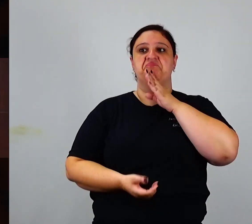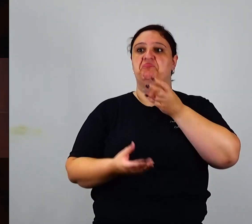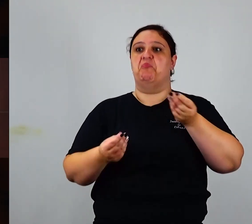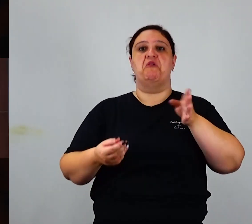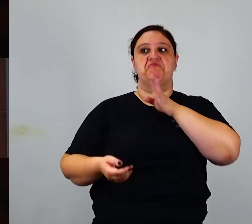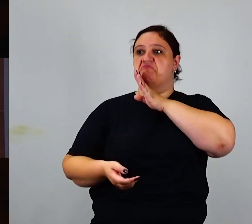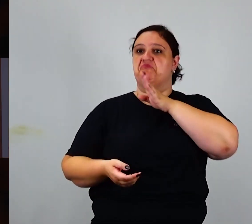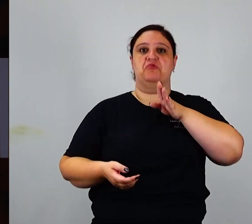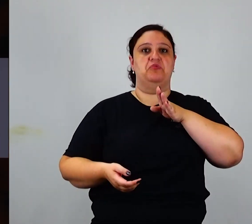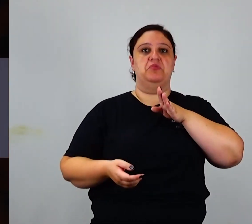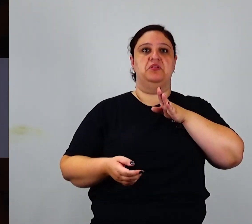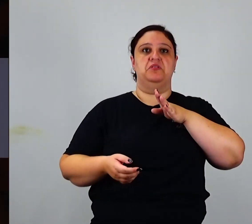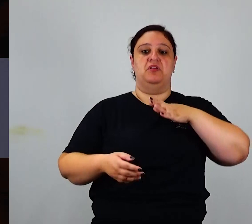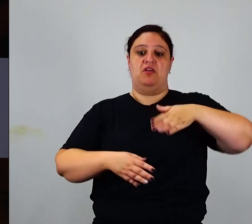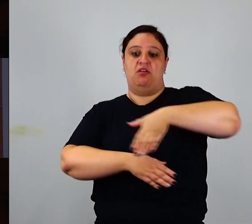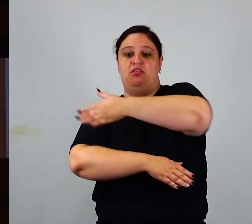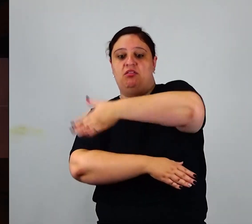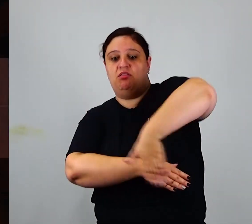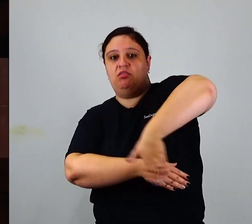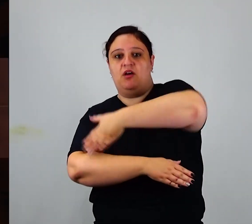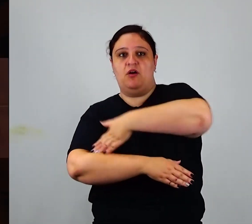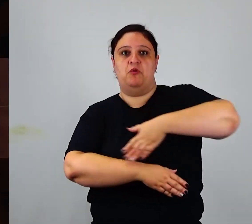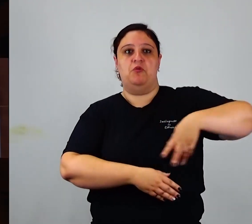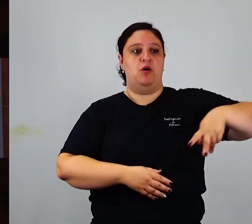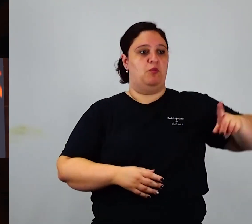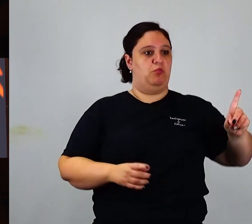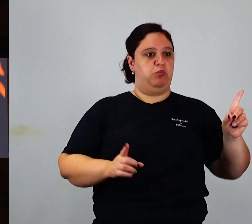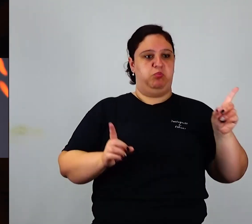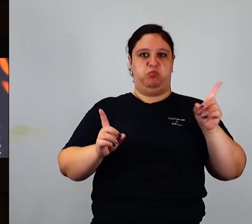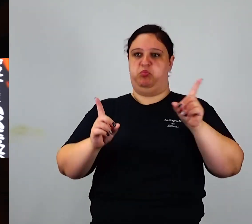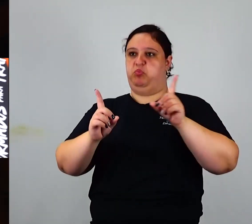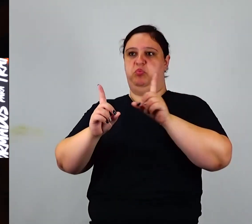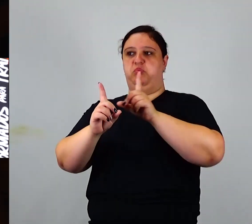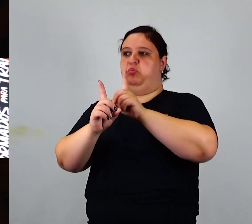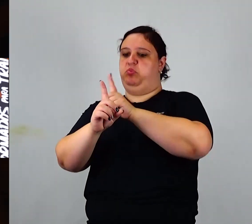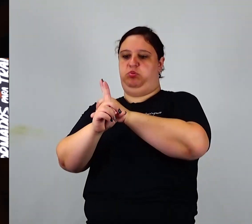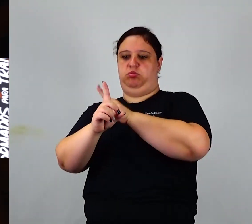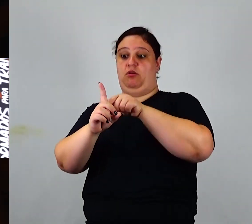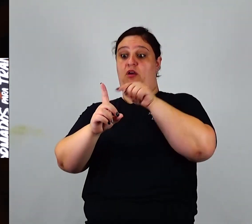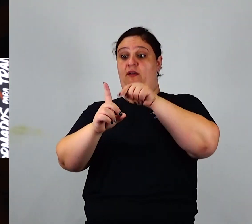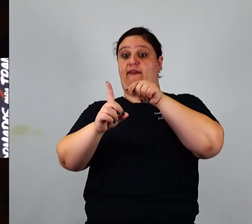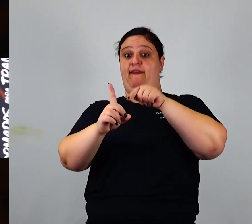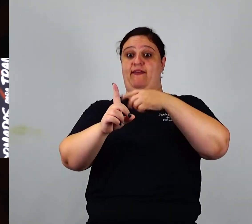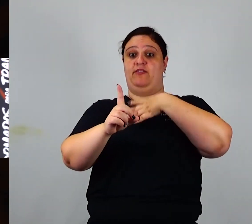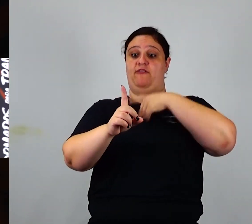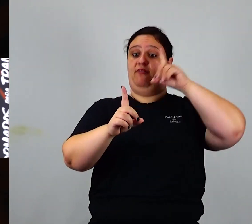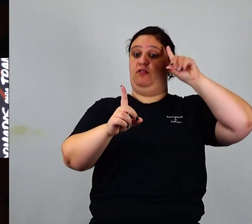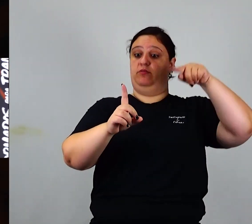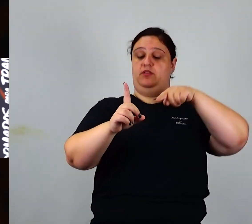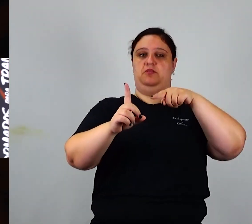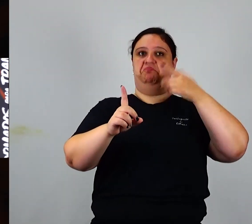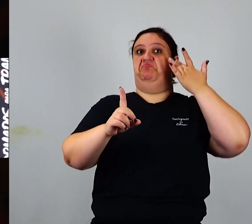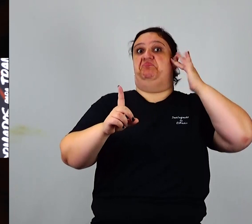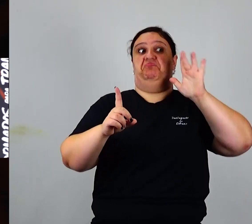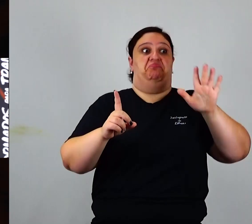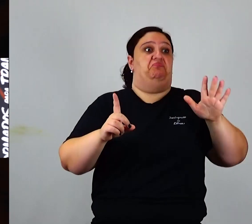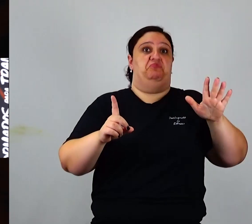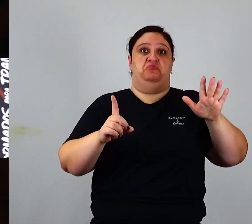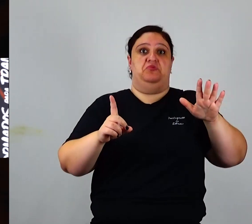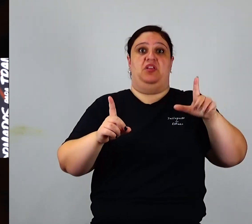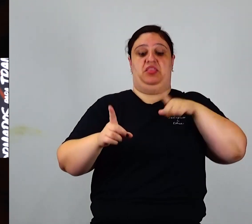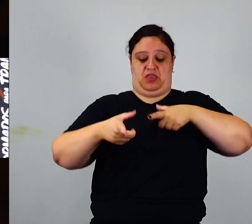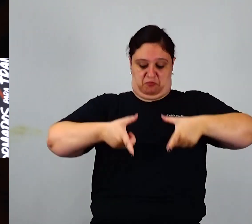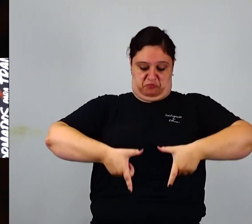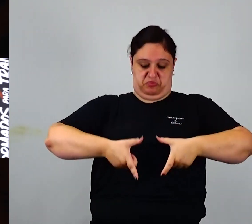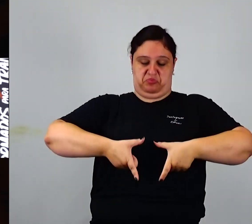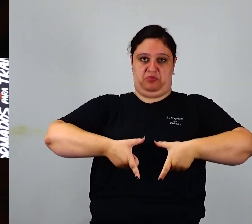com vocês na rua, eu não vou reconhecer vocês como um filho de Deus. Eu só sei porque nós estamos aqui dentro. Você tem um crachá, eu